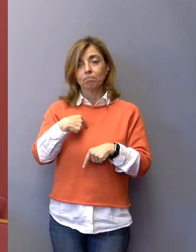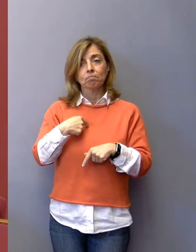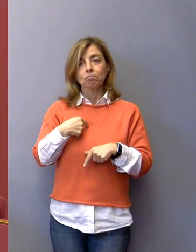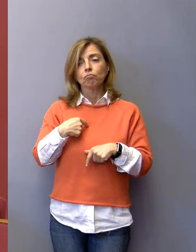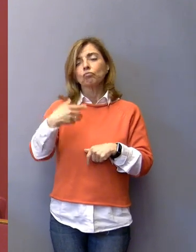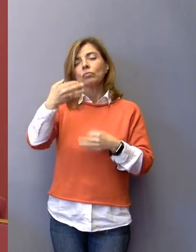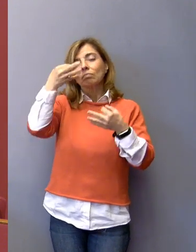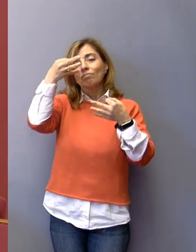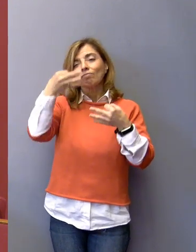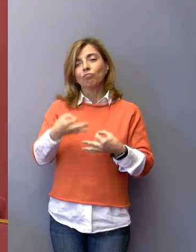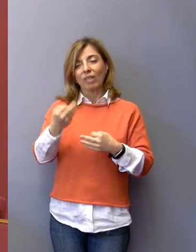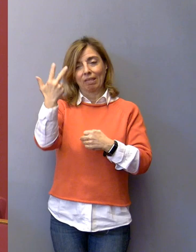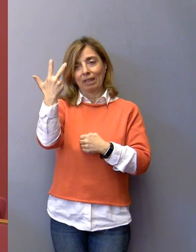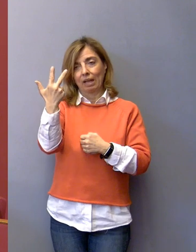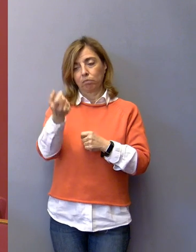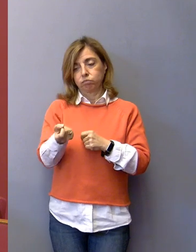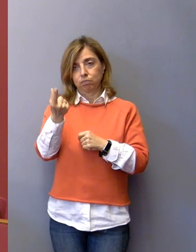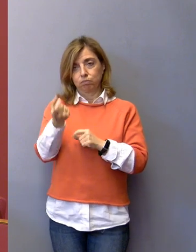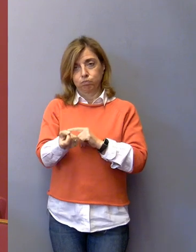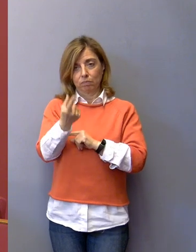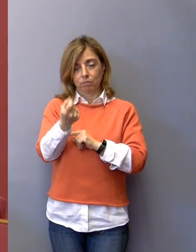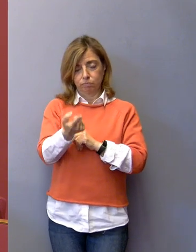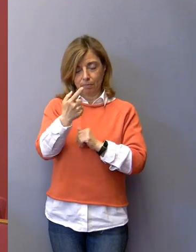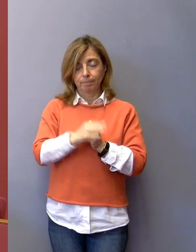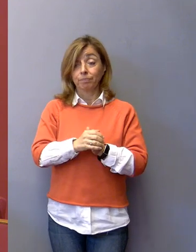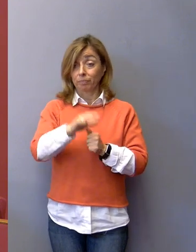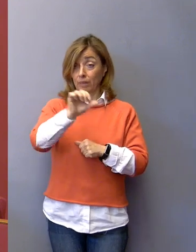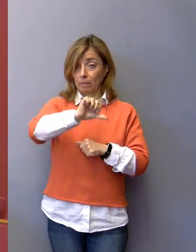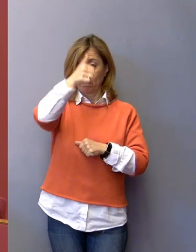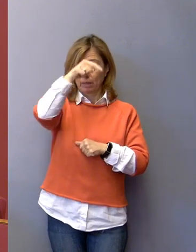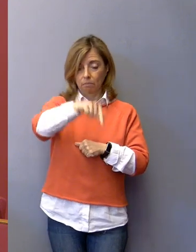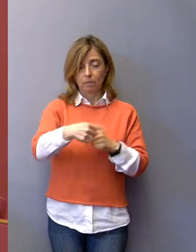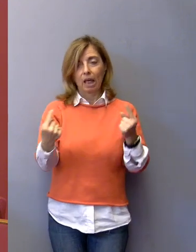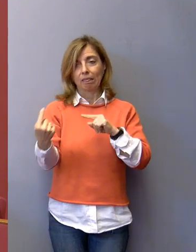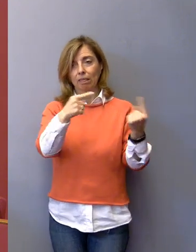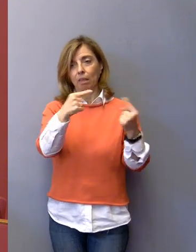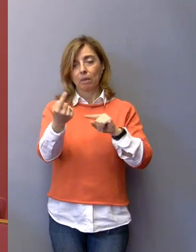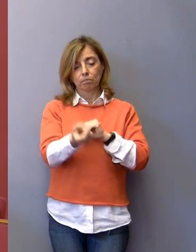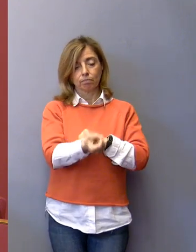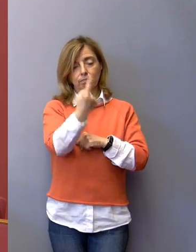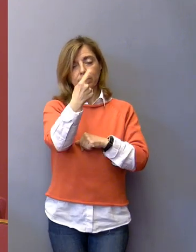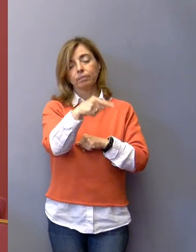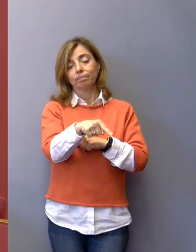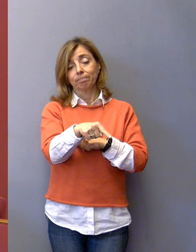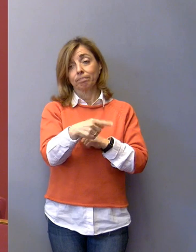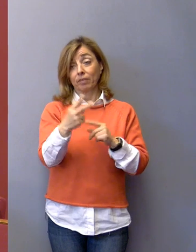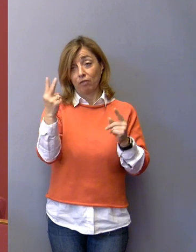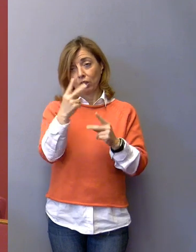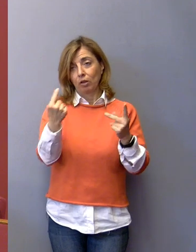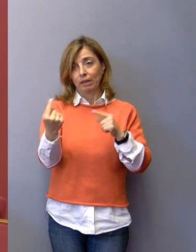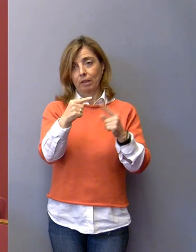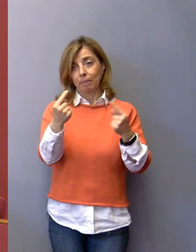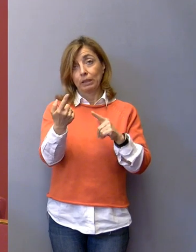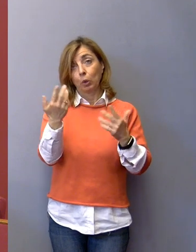La prima è che è emerso in questo dibattito devo dire un po' colorato per